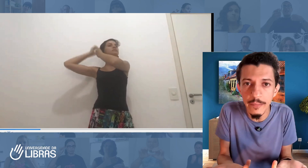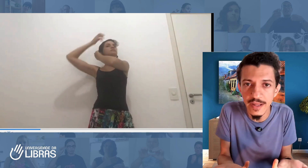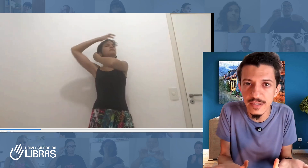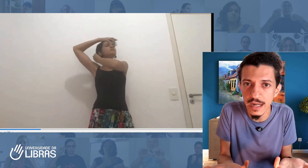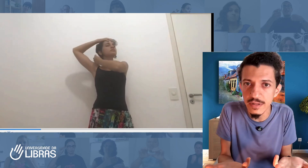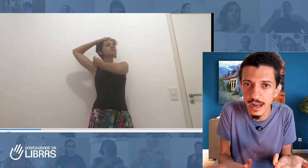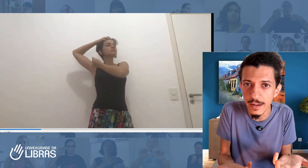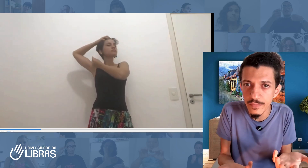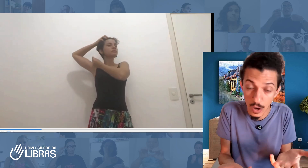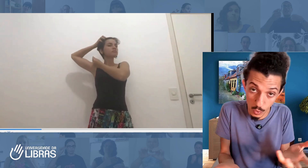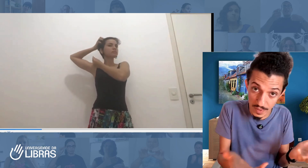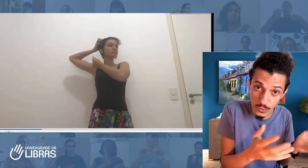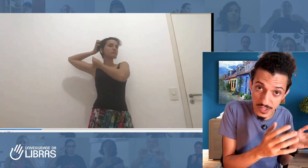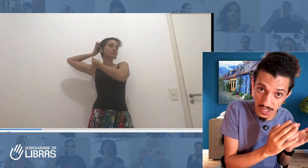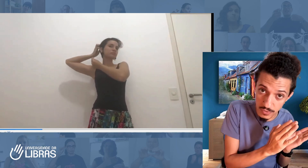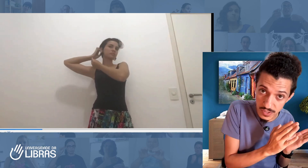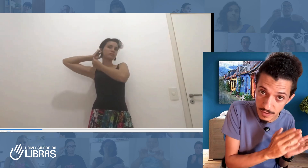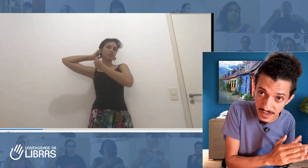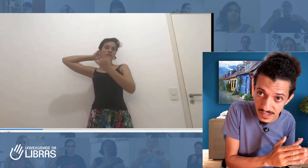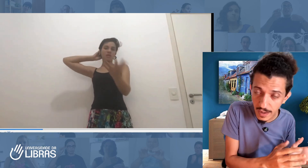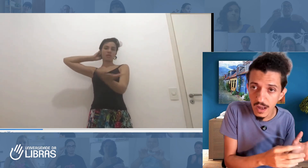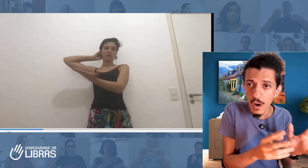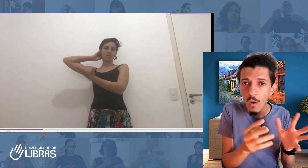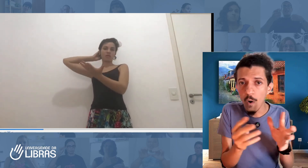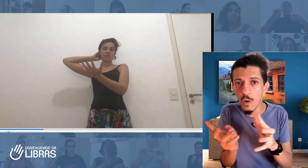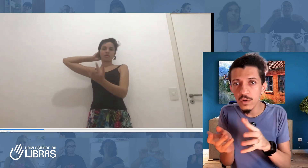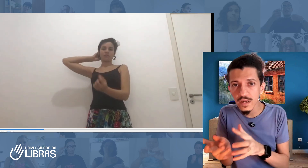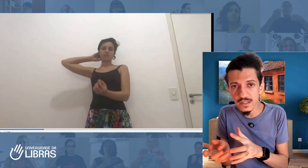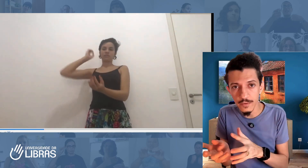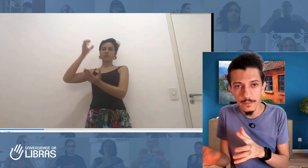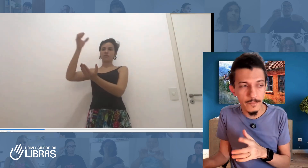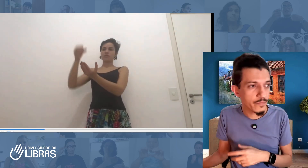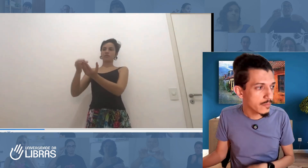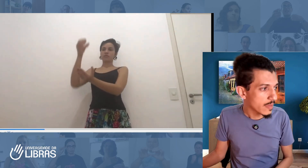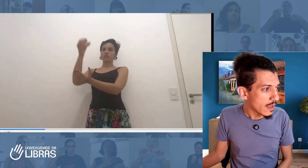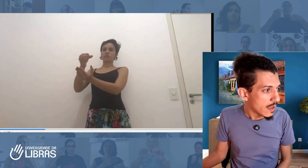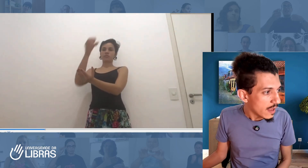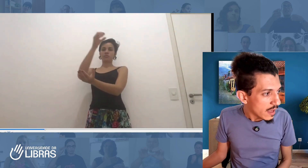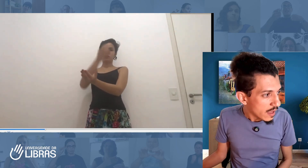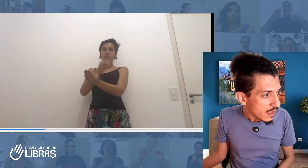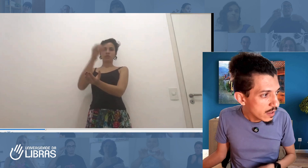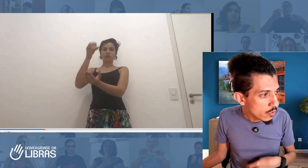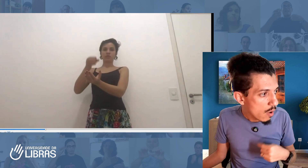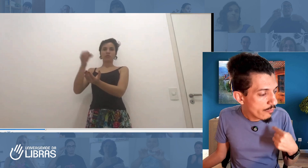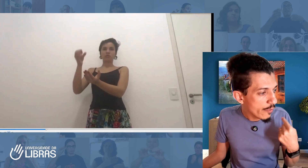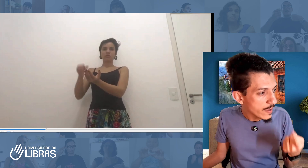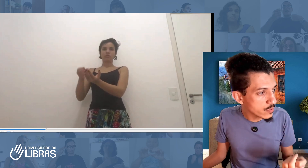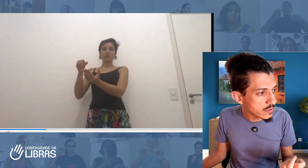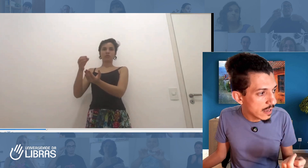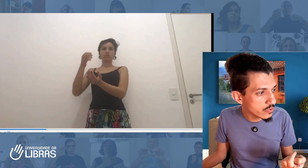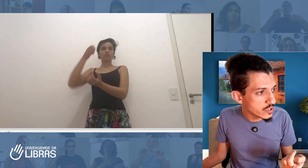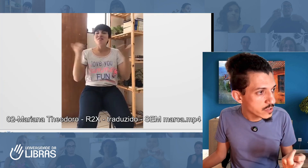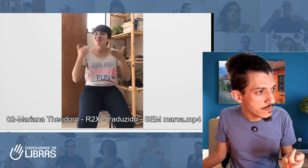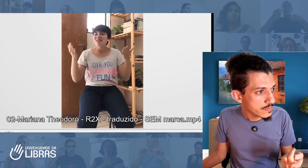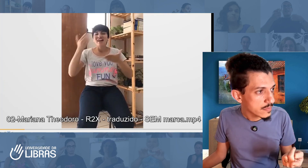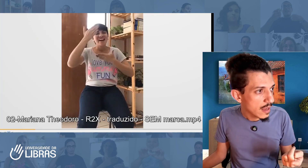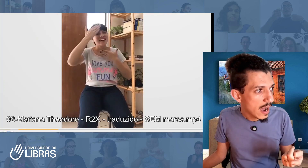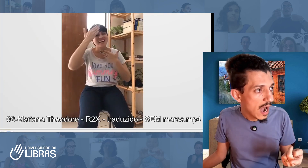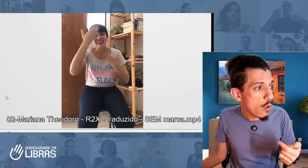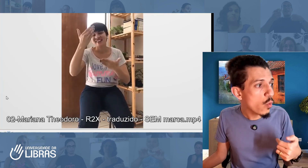o aprendizado dela. Algumas coisas já conseguia fazer, outras não. E qual foi o resultado